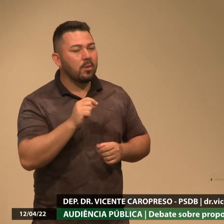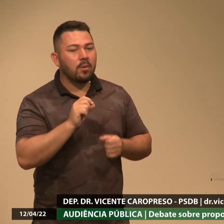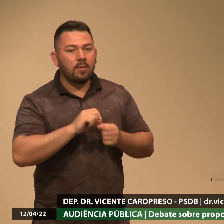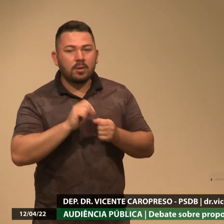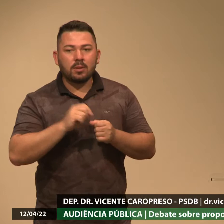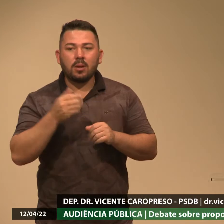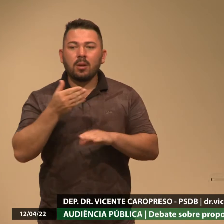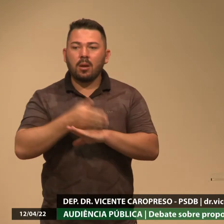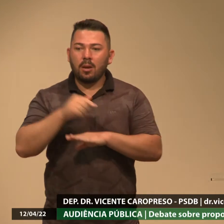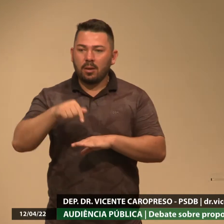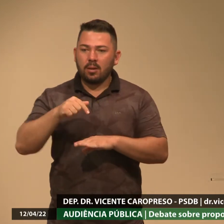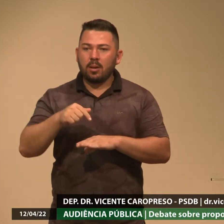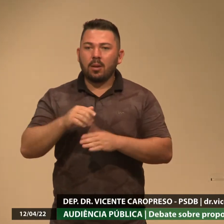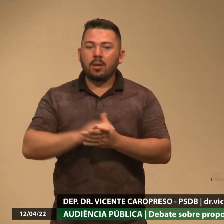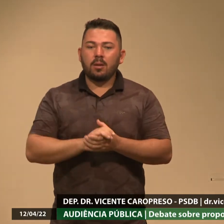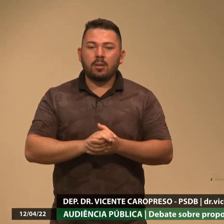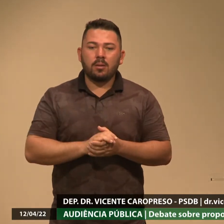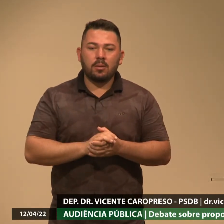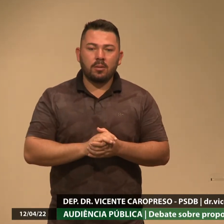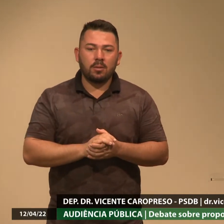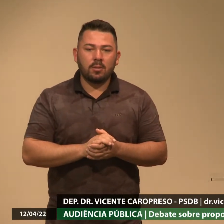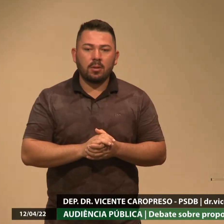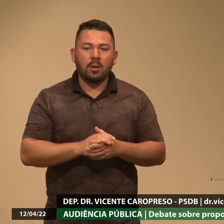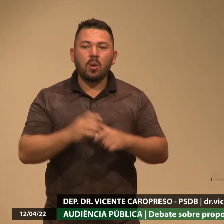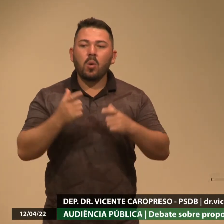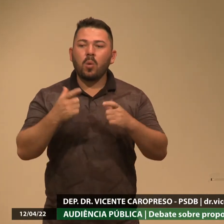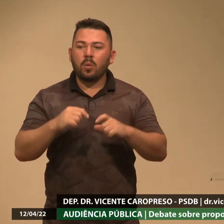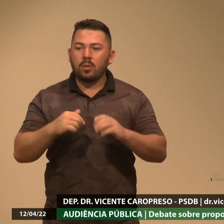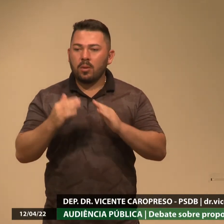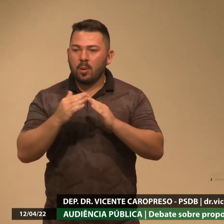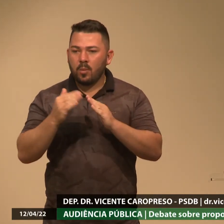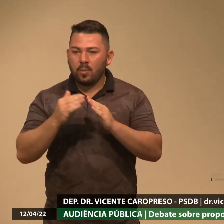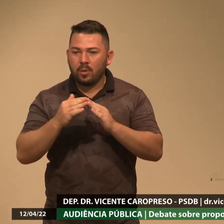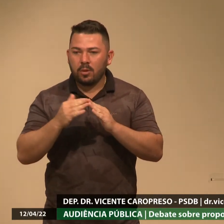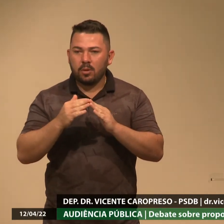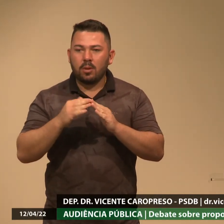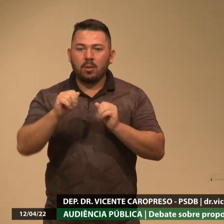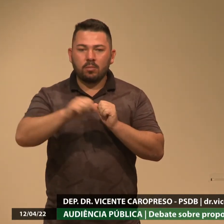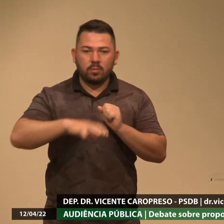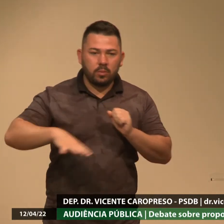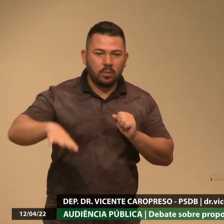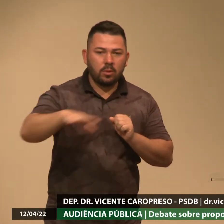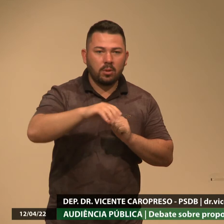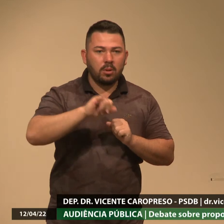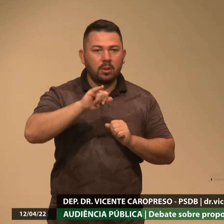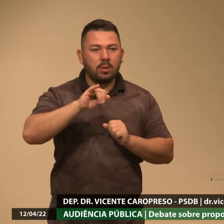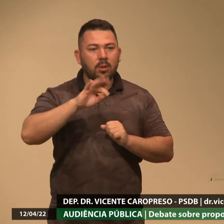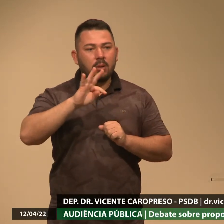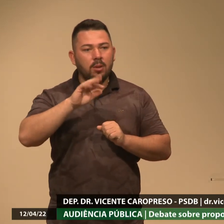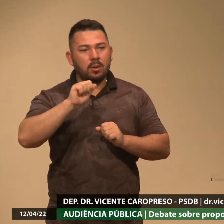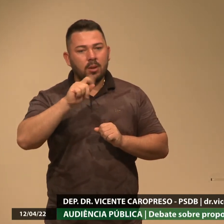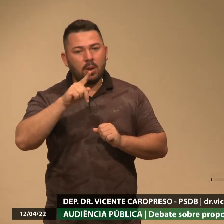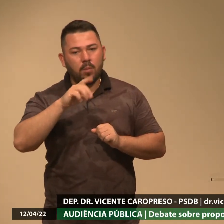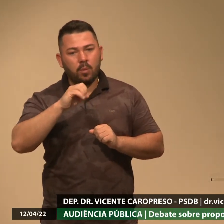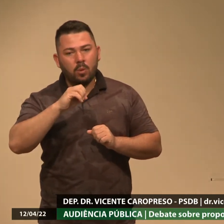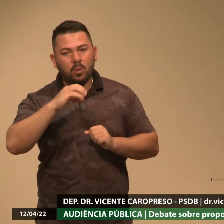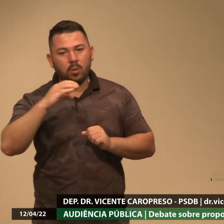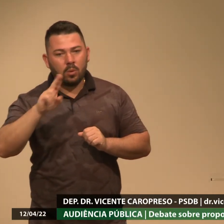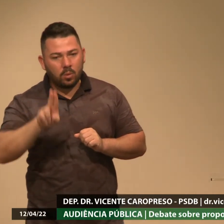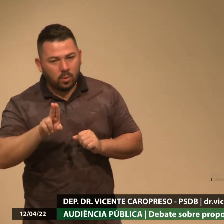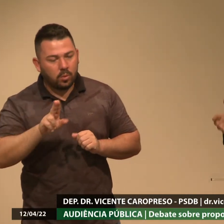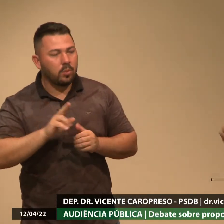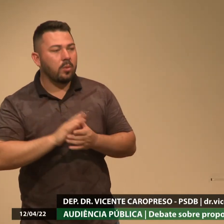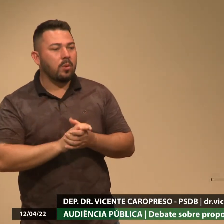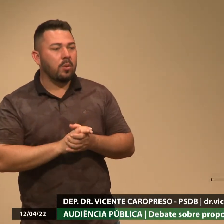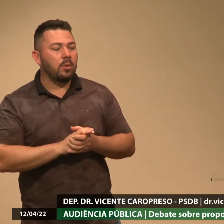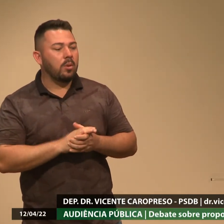respeito a grande tradição da onde que eu moro na região do Vale do itapocu como o blumenauense